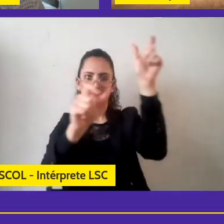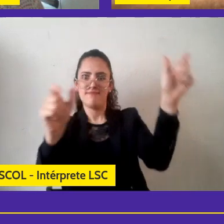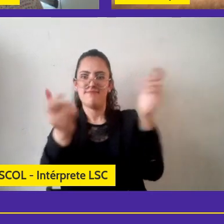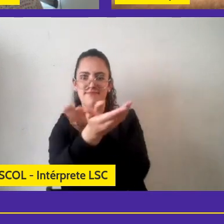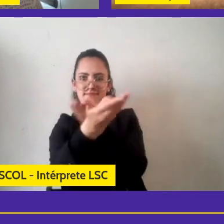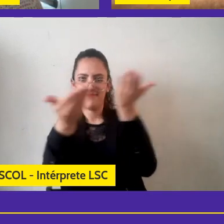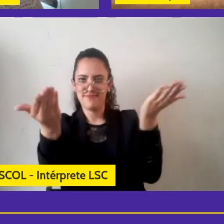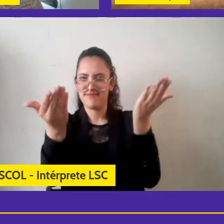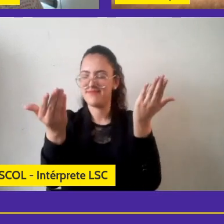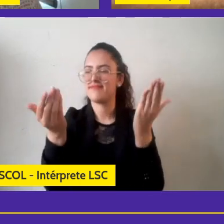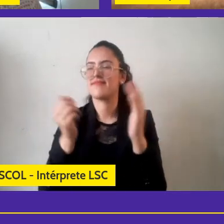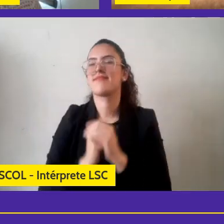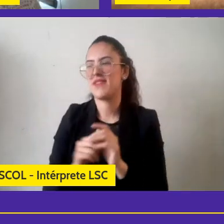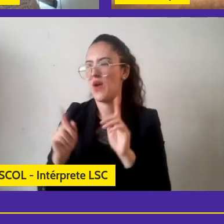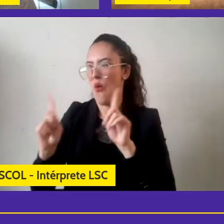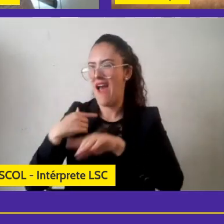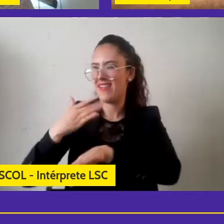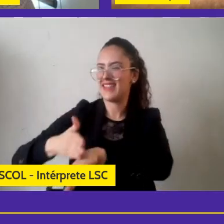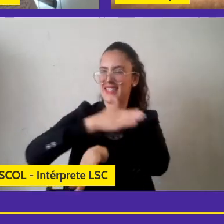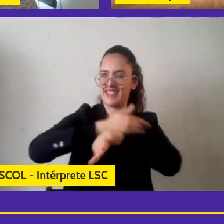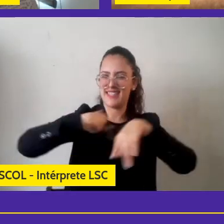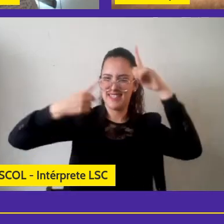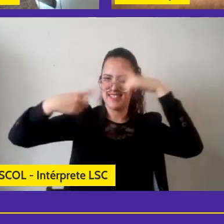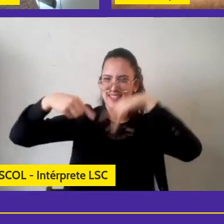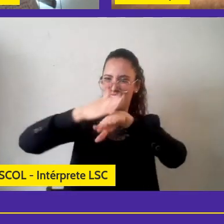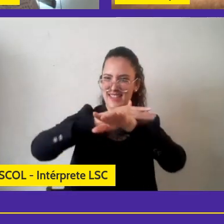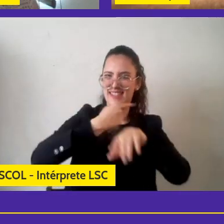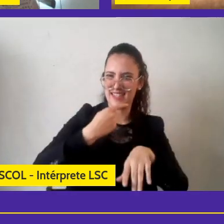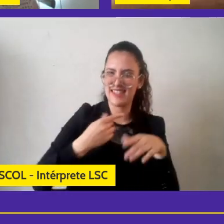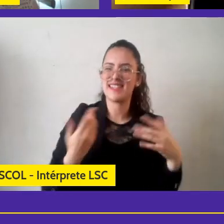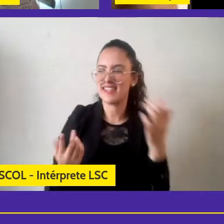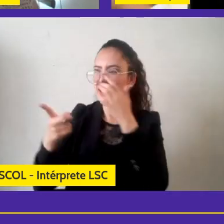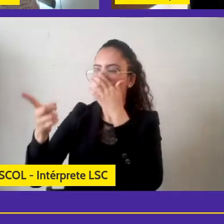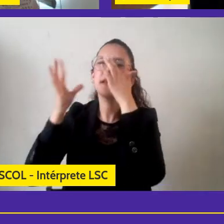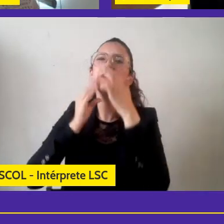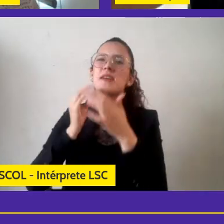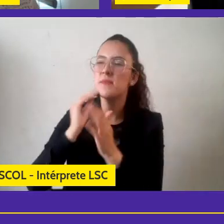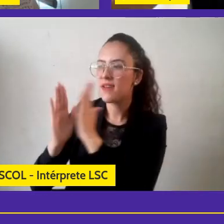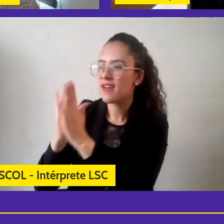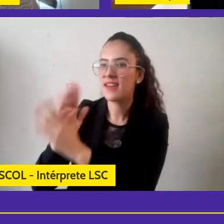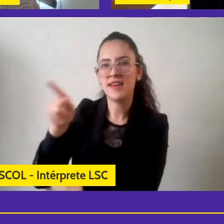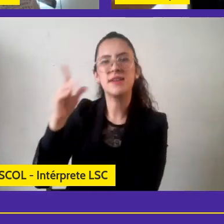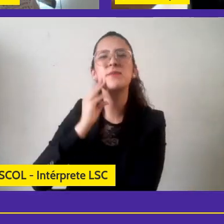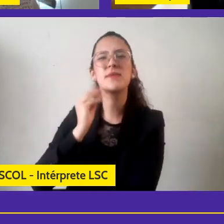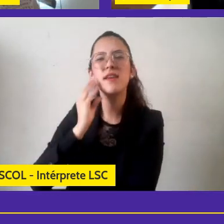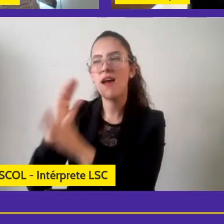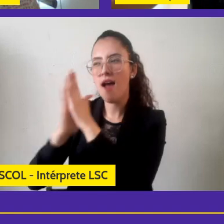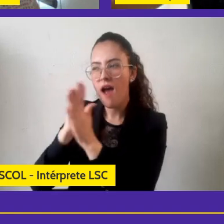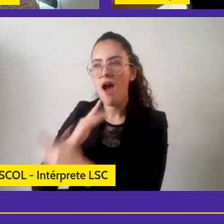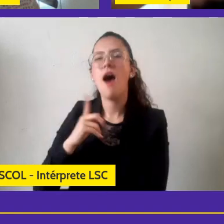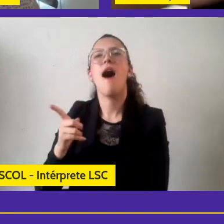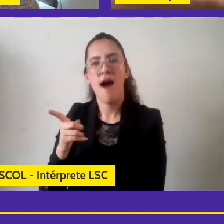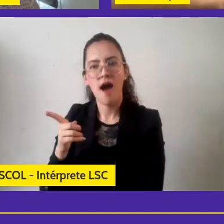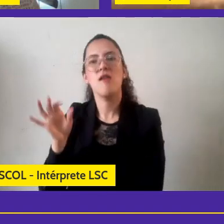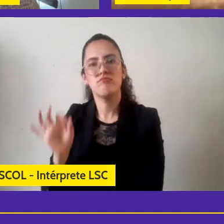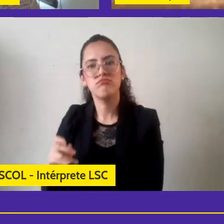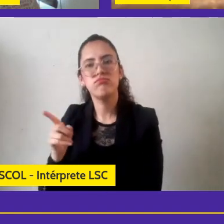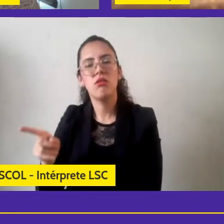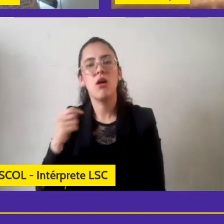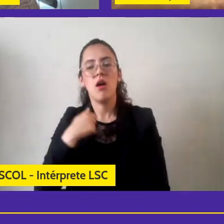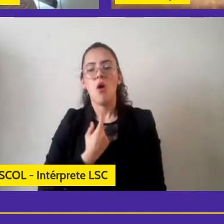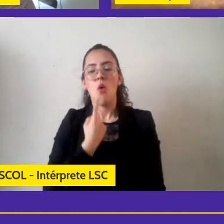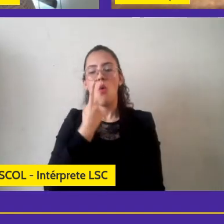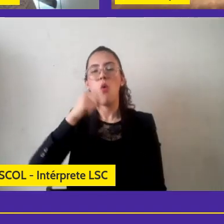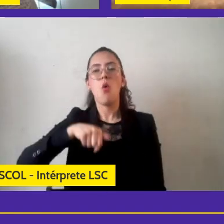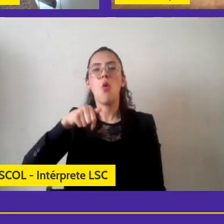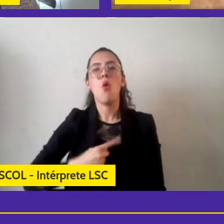dicho hace un momento que nos contabas esa experiencia de llevar a otros espacios de exhibición que no necesariamente